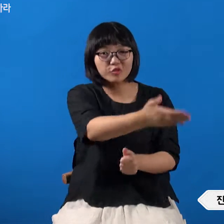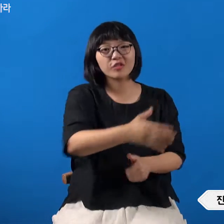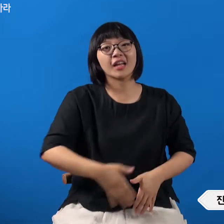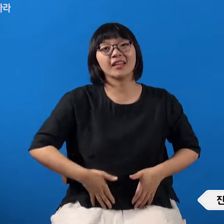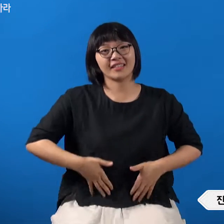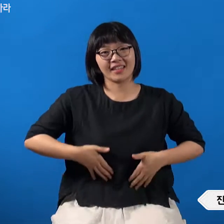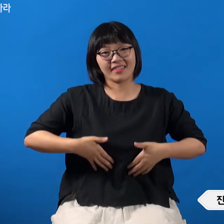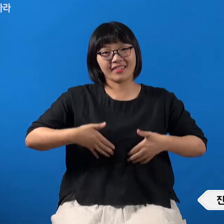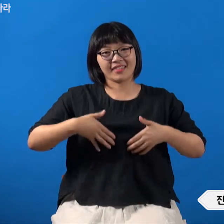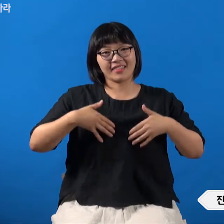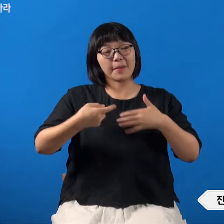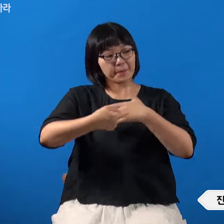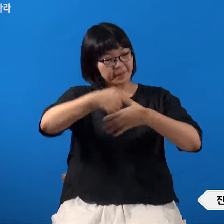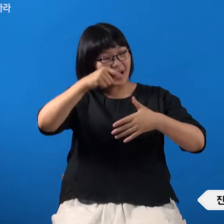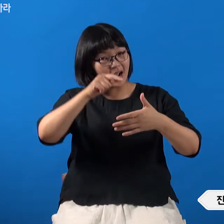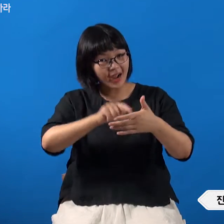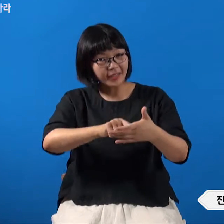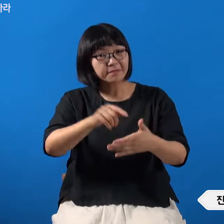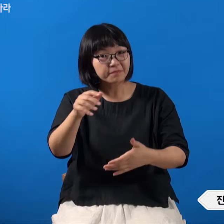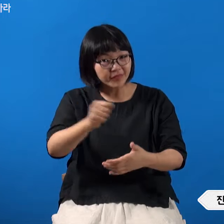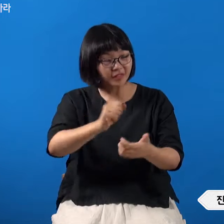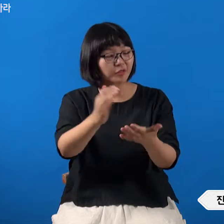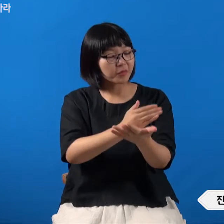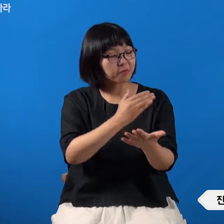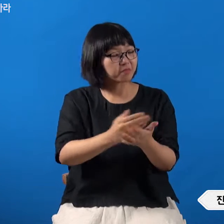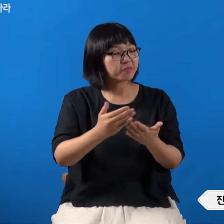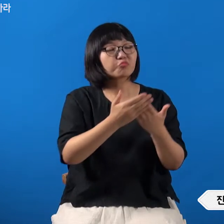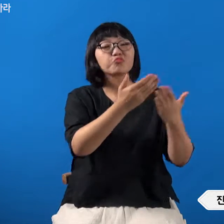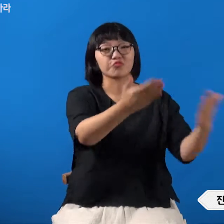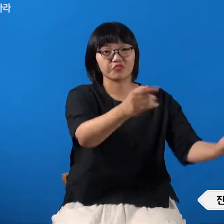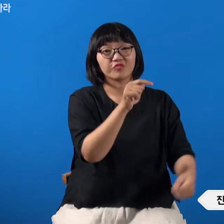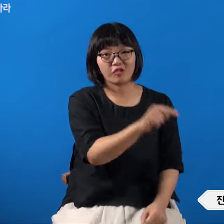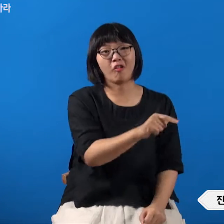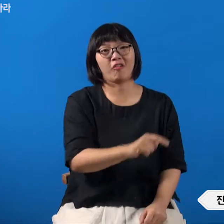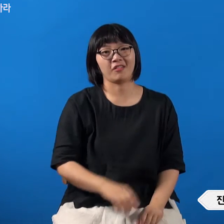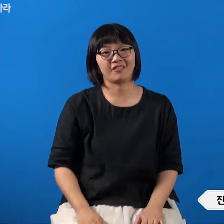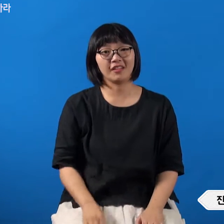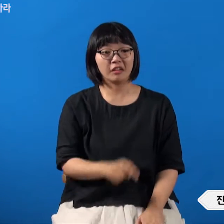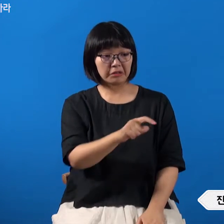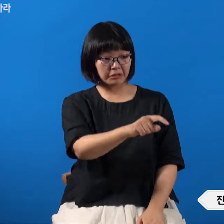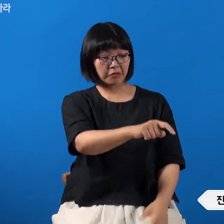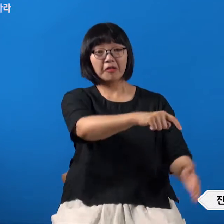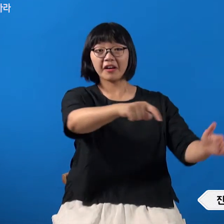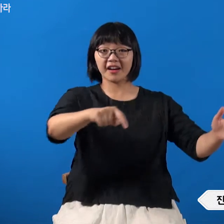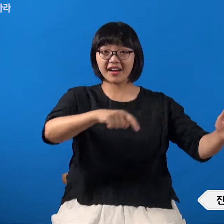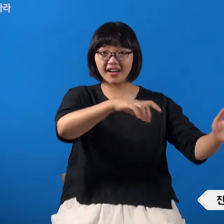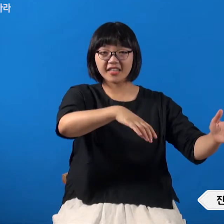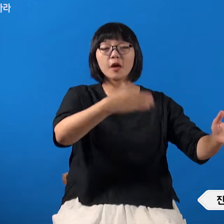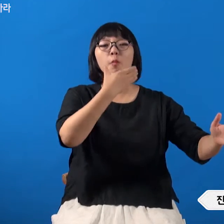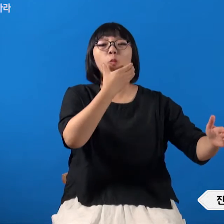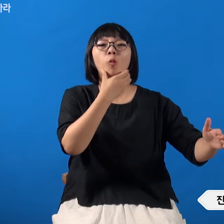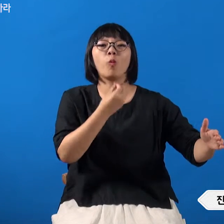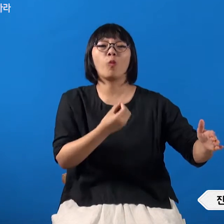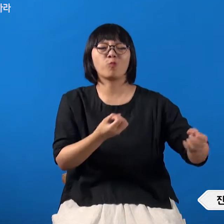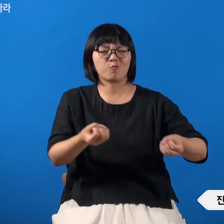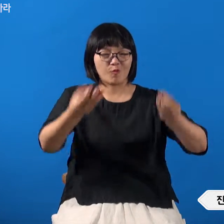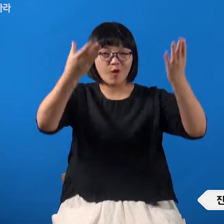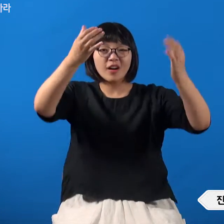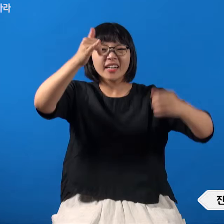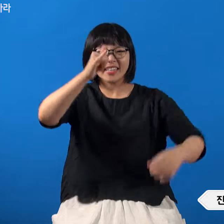있는 바로 이 베푸는 삶, 오늘 성경은 거기에 더 큰 행복이, 거기에 진정한